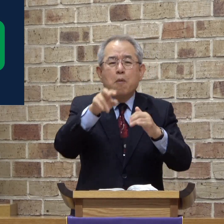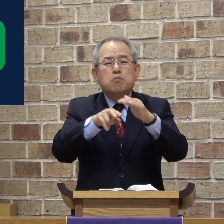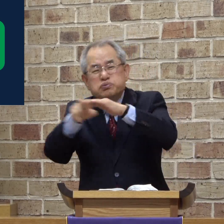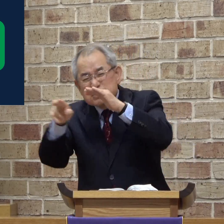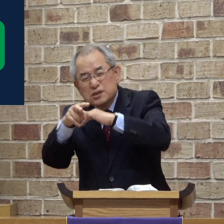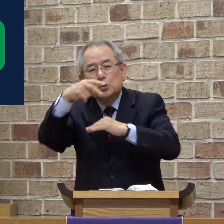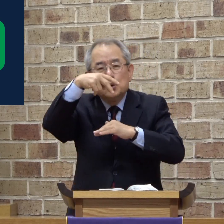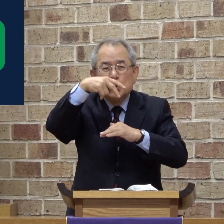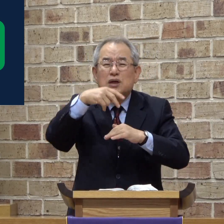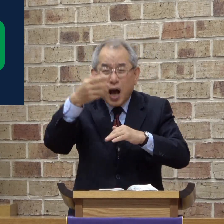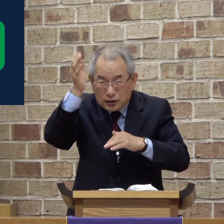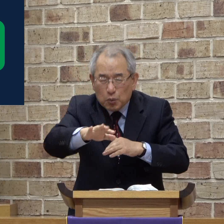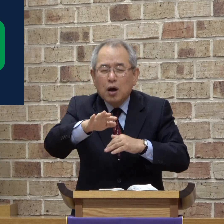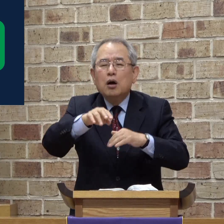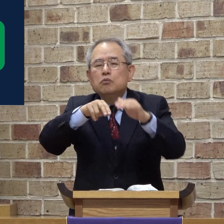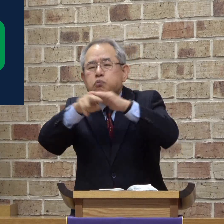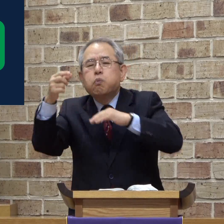요한 1서 4장 10절에